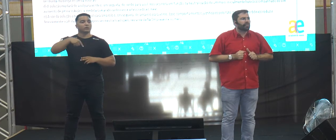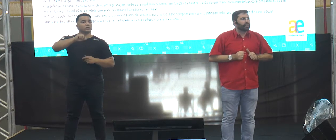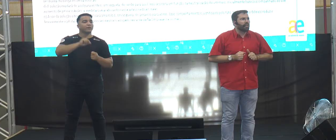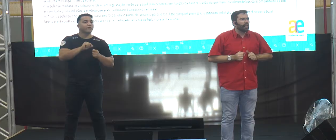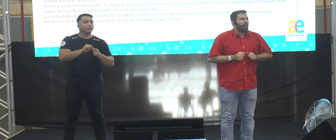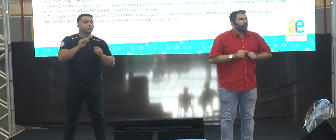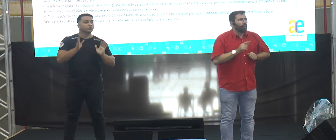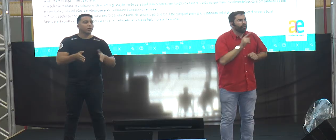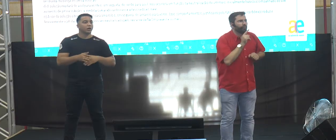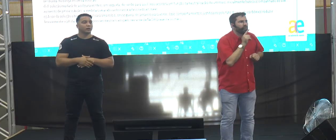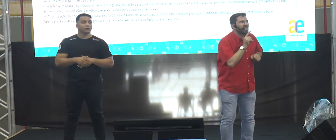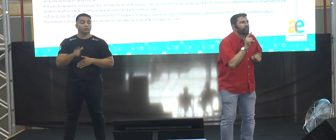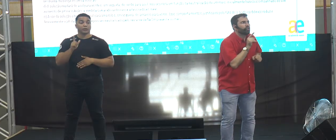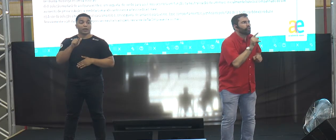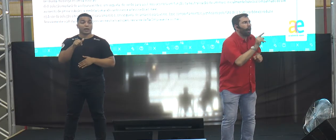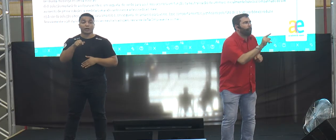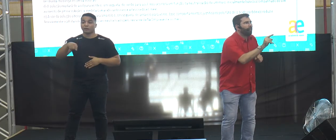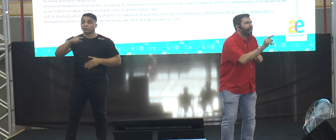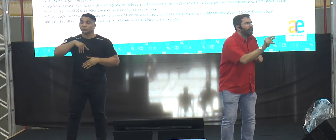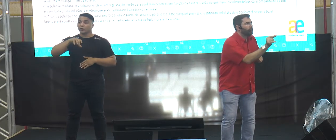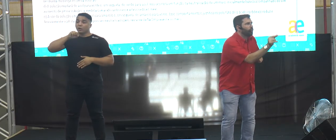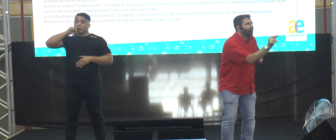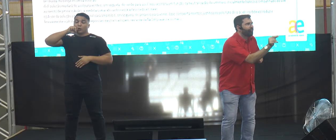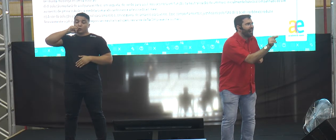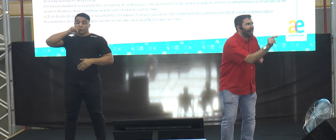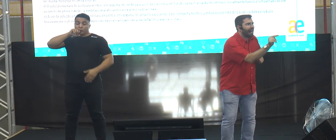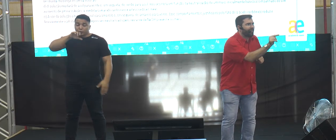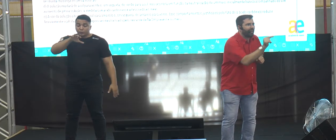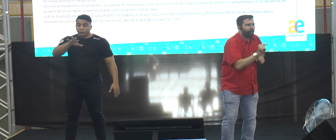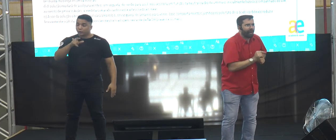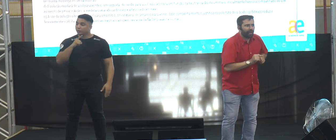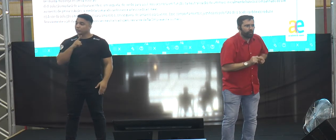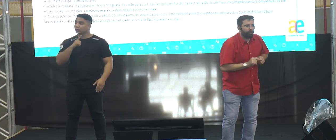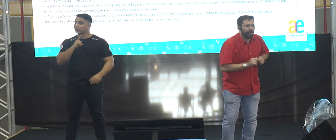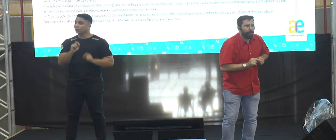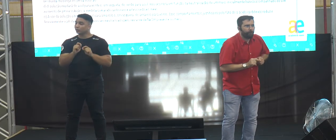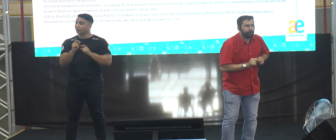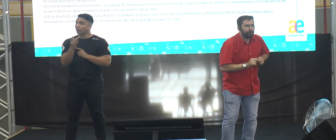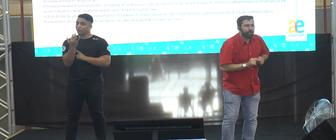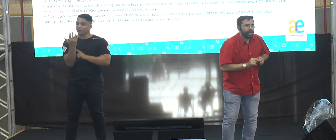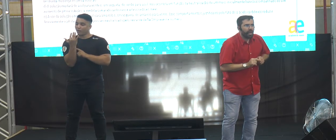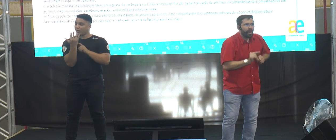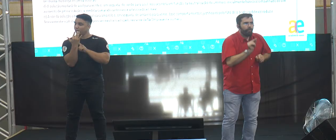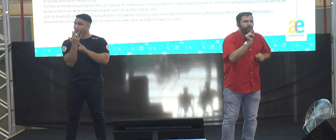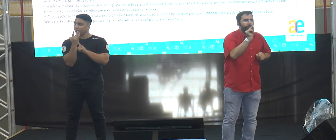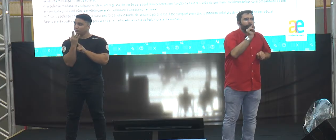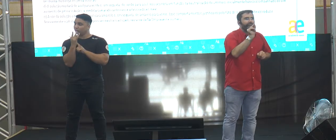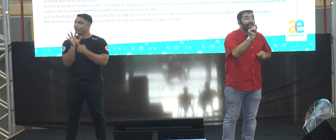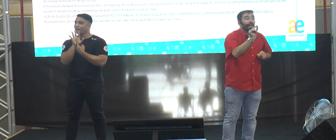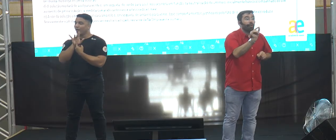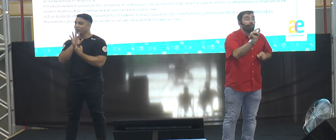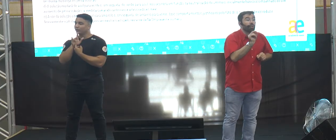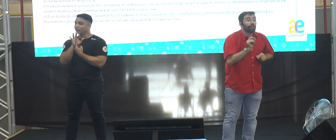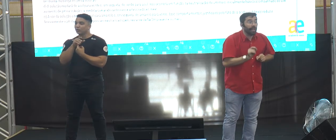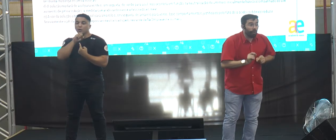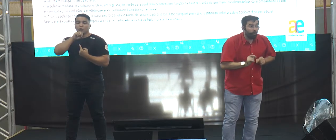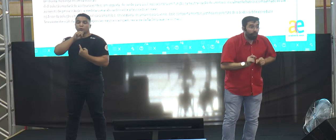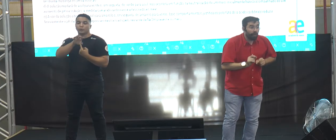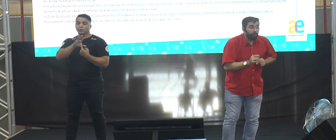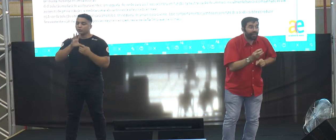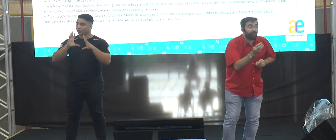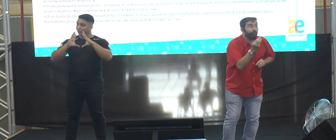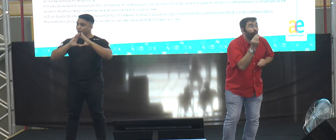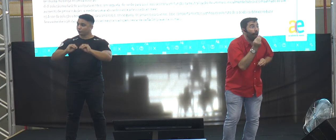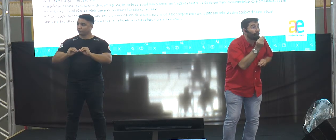fez. Quando você sopra numa vela, a vela apaga, não apaga? Porque para ter